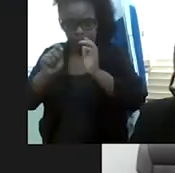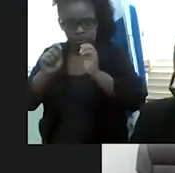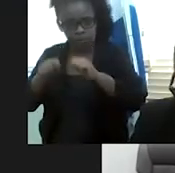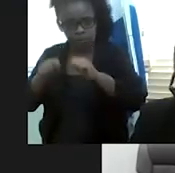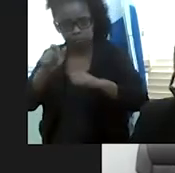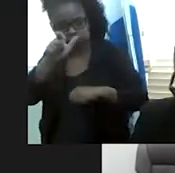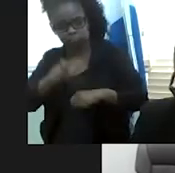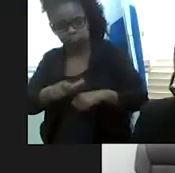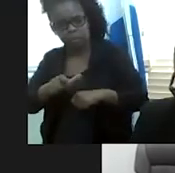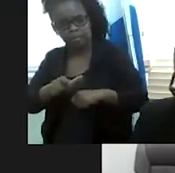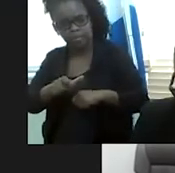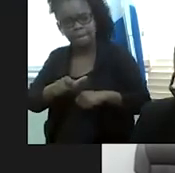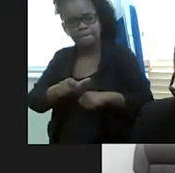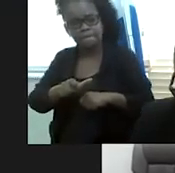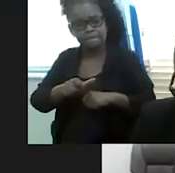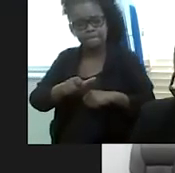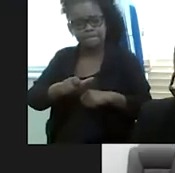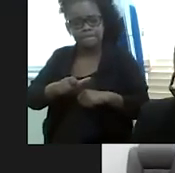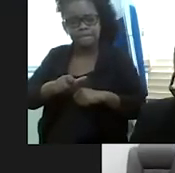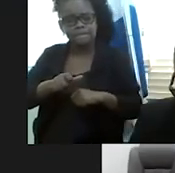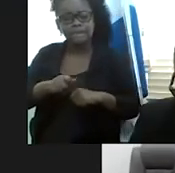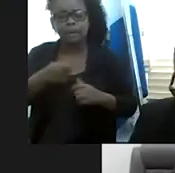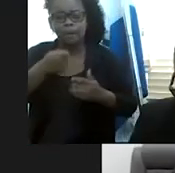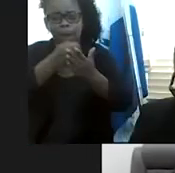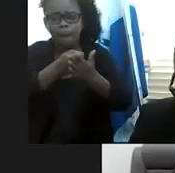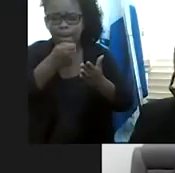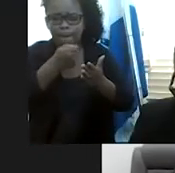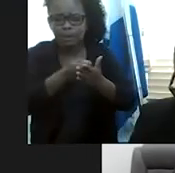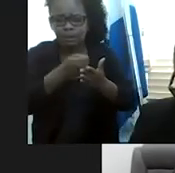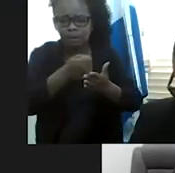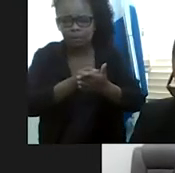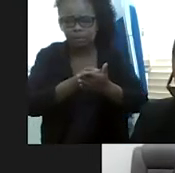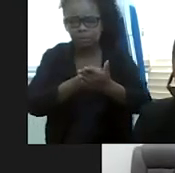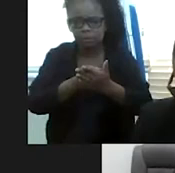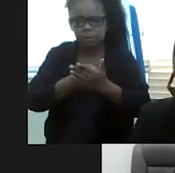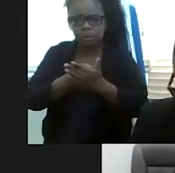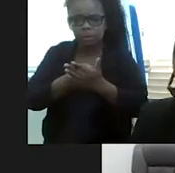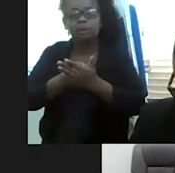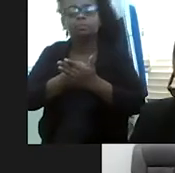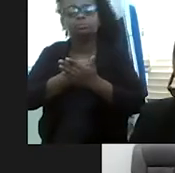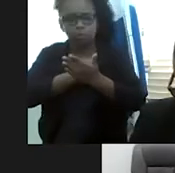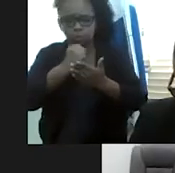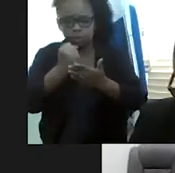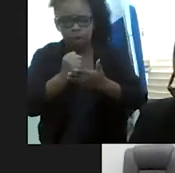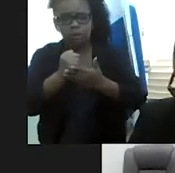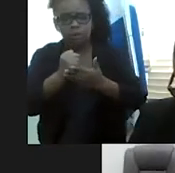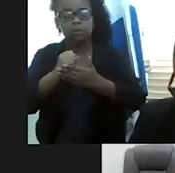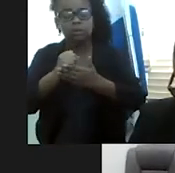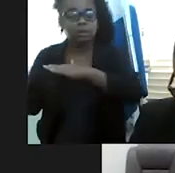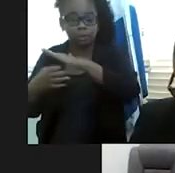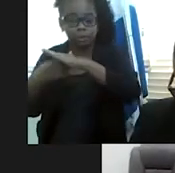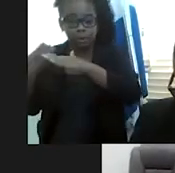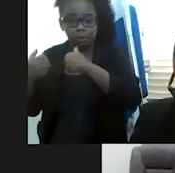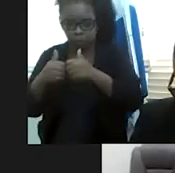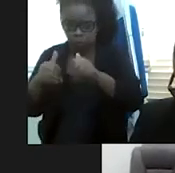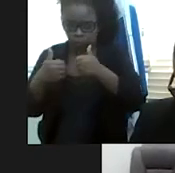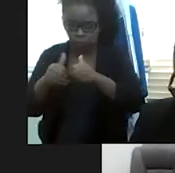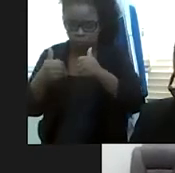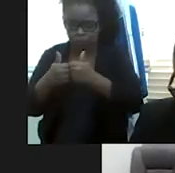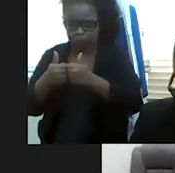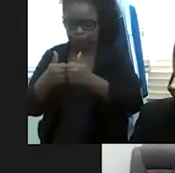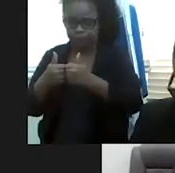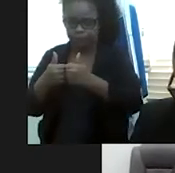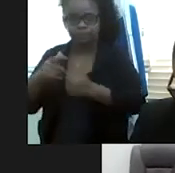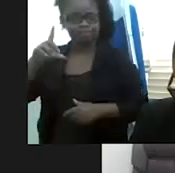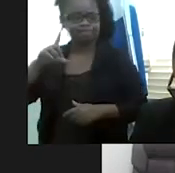qualquer o projeto de lei, a obrigatoriedade do próximo contrato das empresas de ônibus